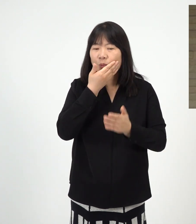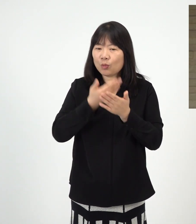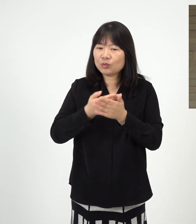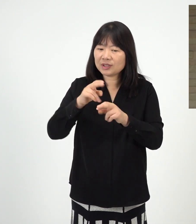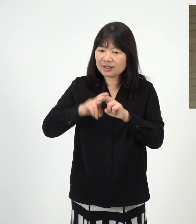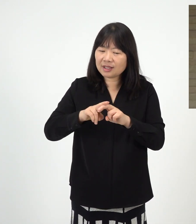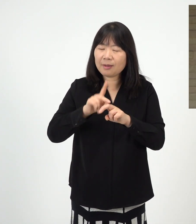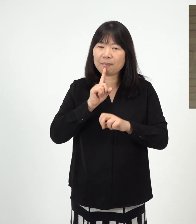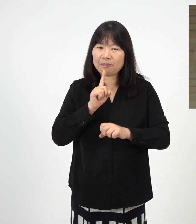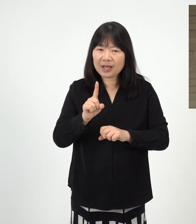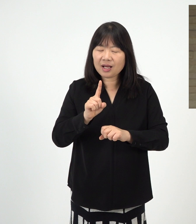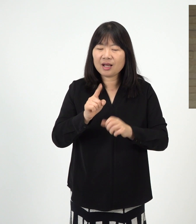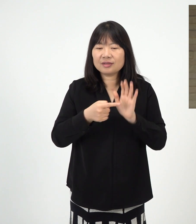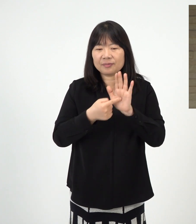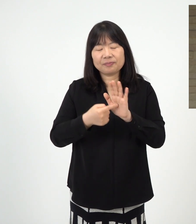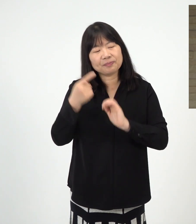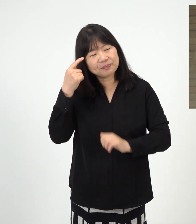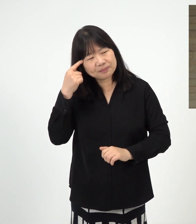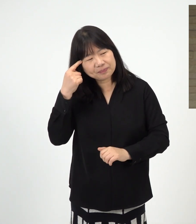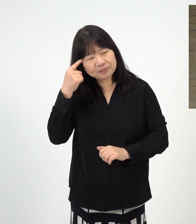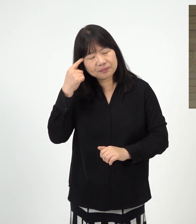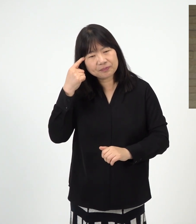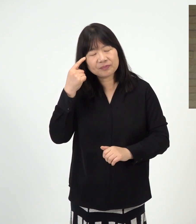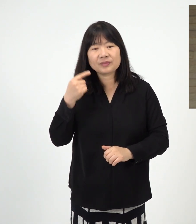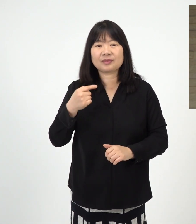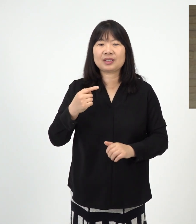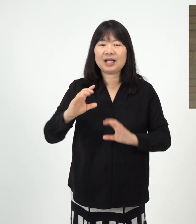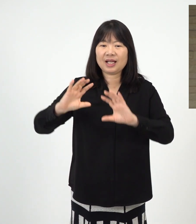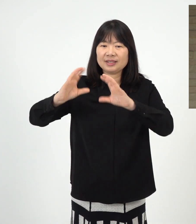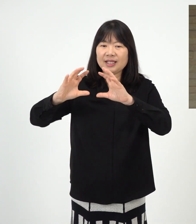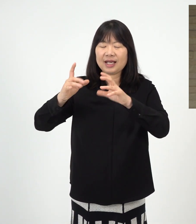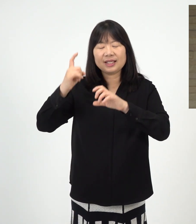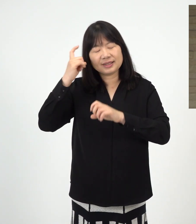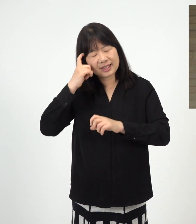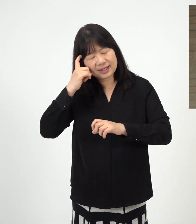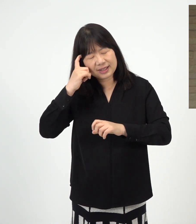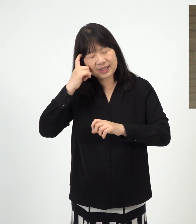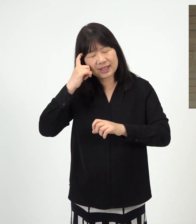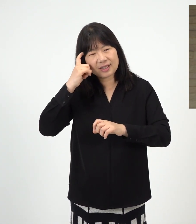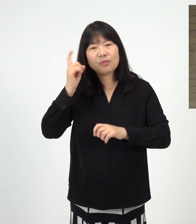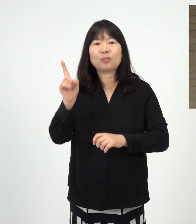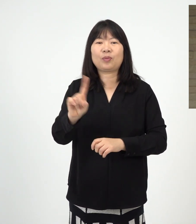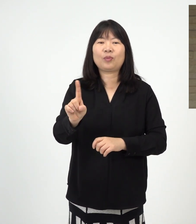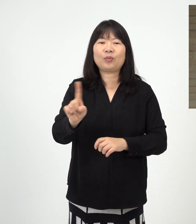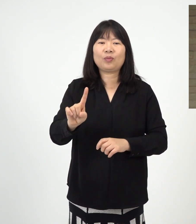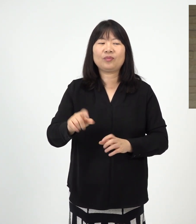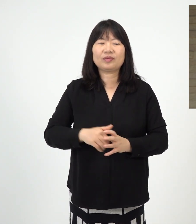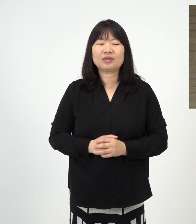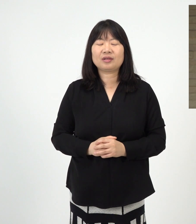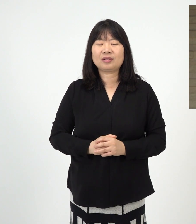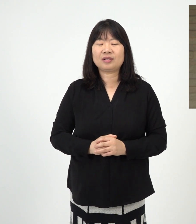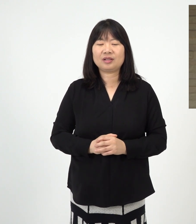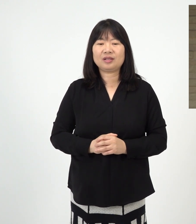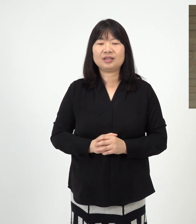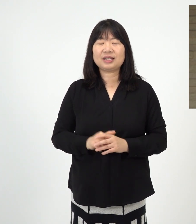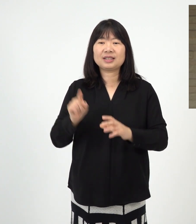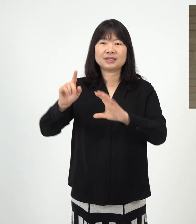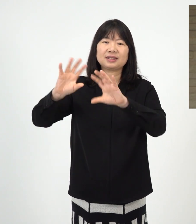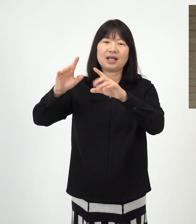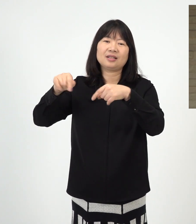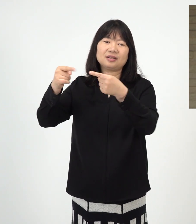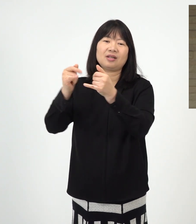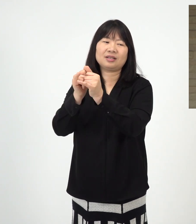보호자라는 말이 튀어나온 것일까? 그리고 나라라는 개념이 소개돼요. 그러면 그 나라에